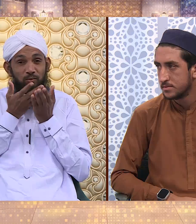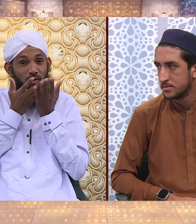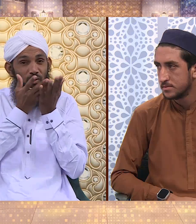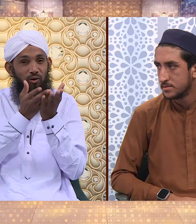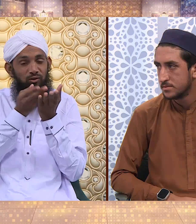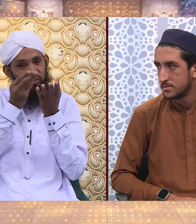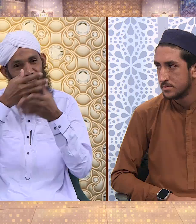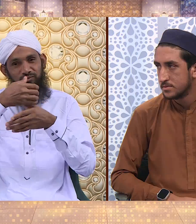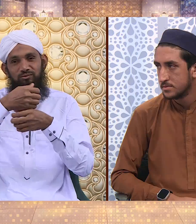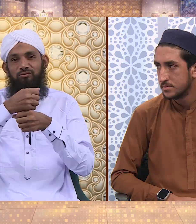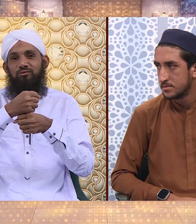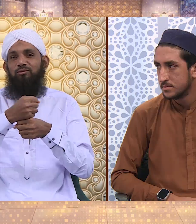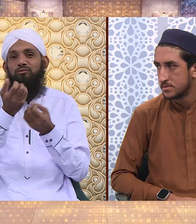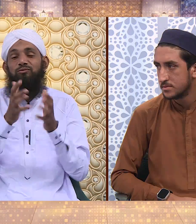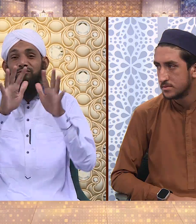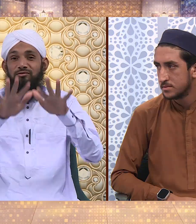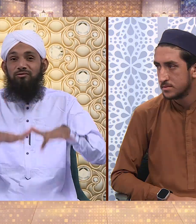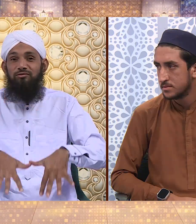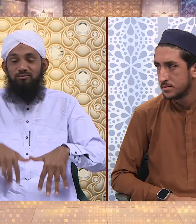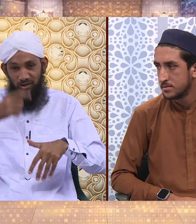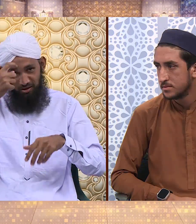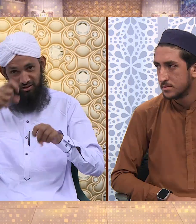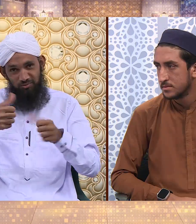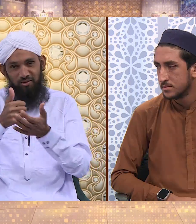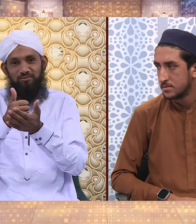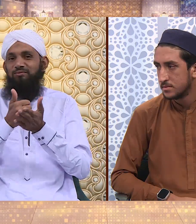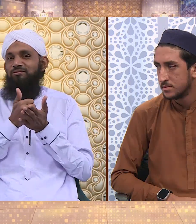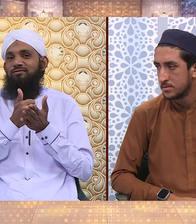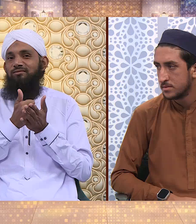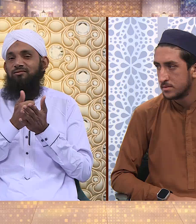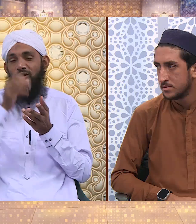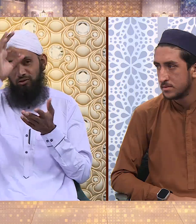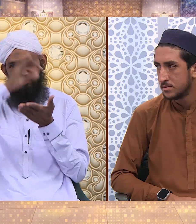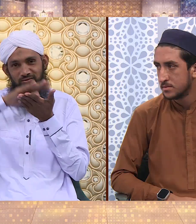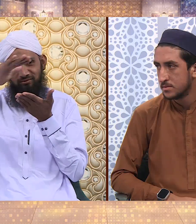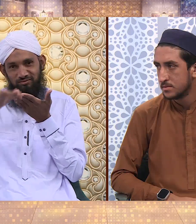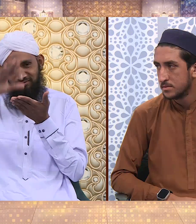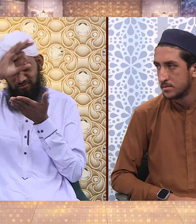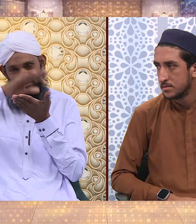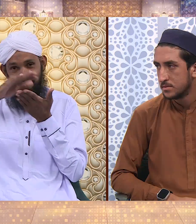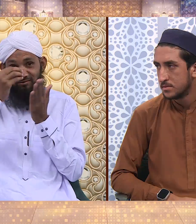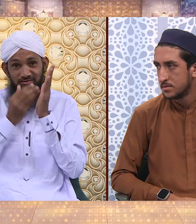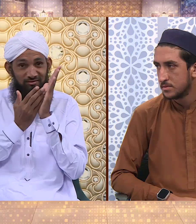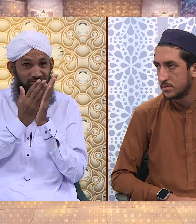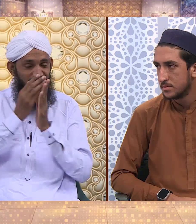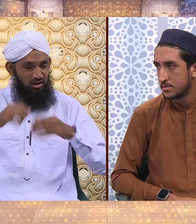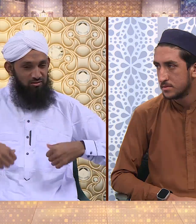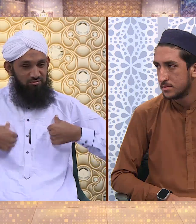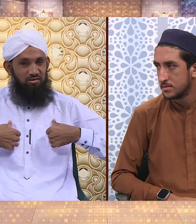خندہ مثال گل حسن اور حسین رضی اللہ تعالی عنہما جنتی نوجوانوں کے سردار ہیں حضرت عبداللہ